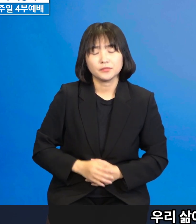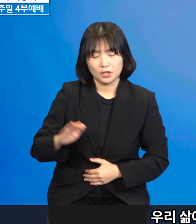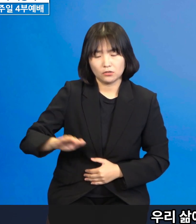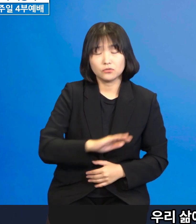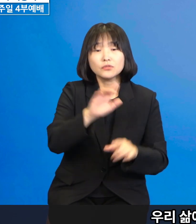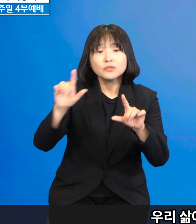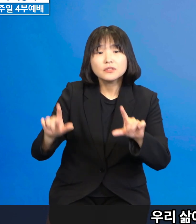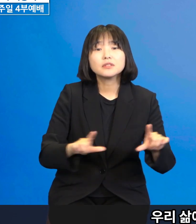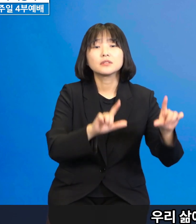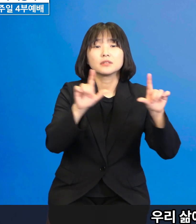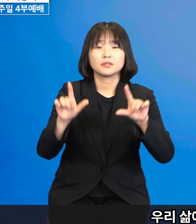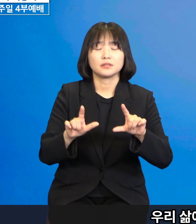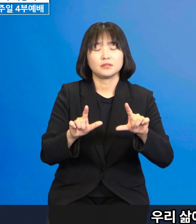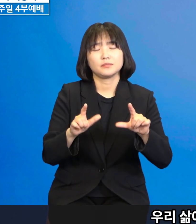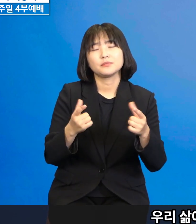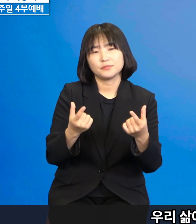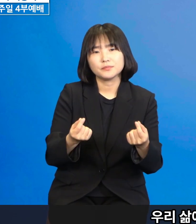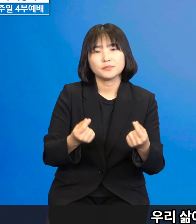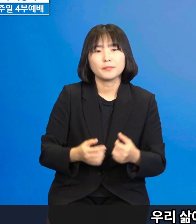있잖아요.